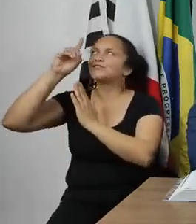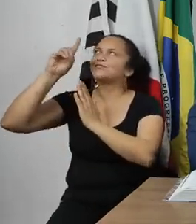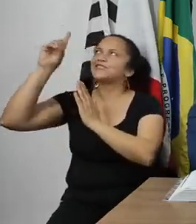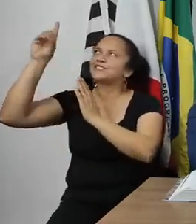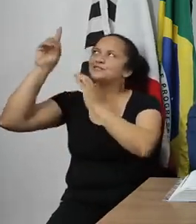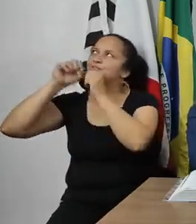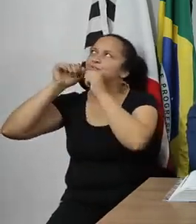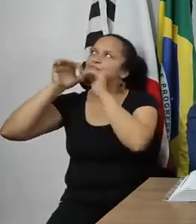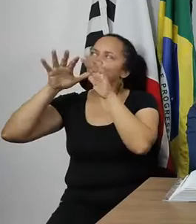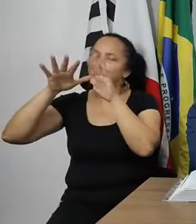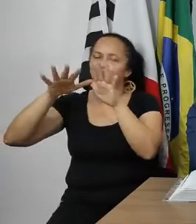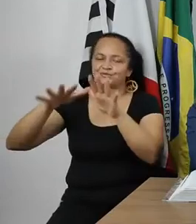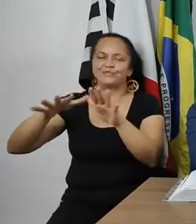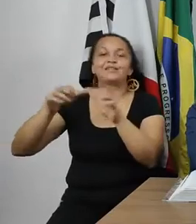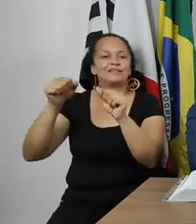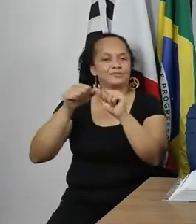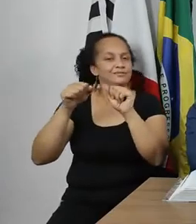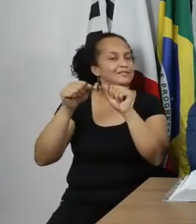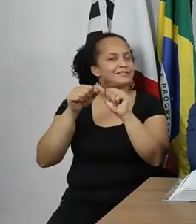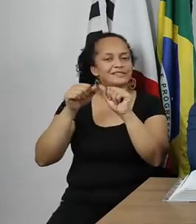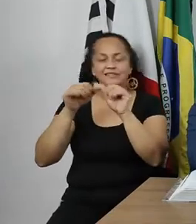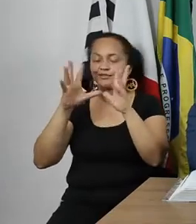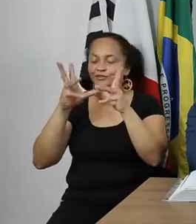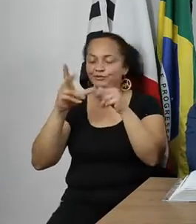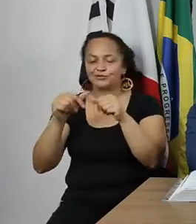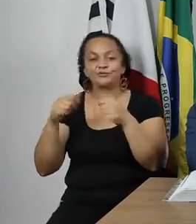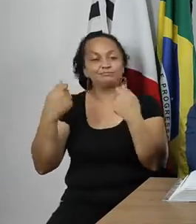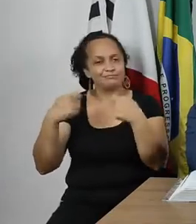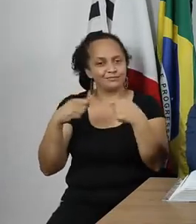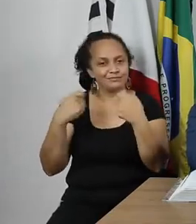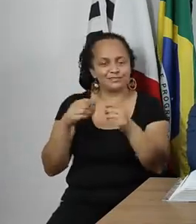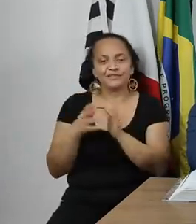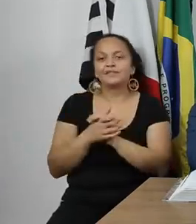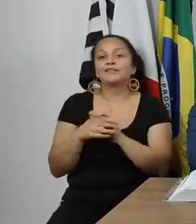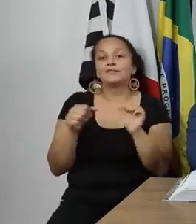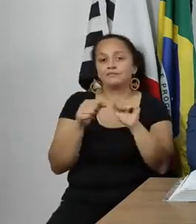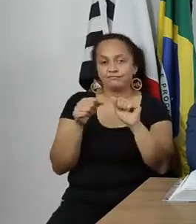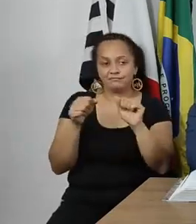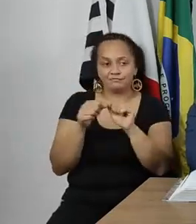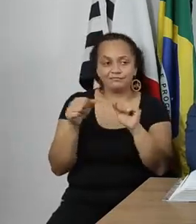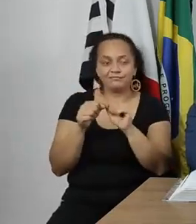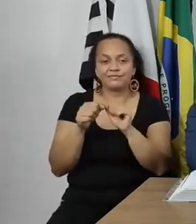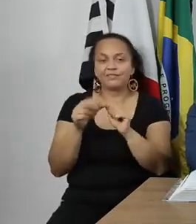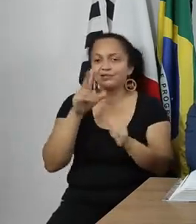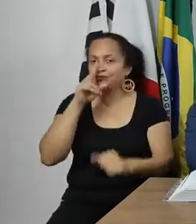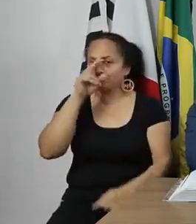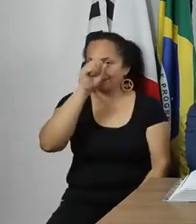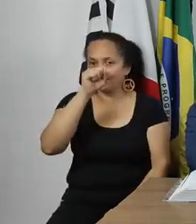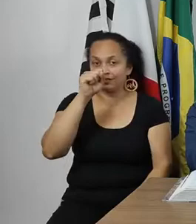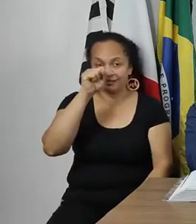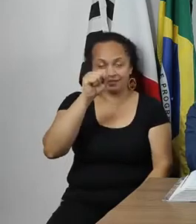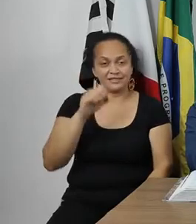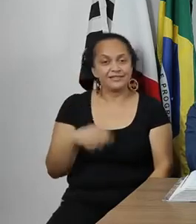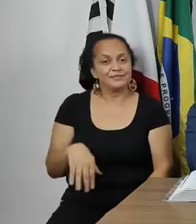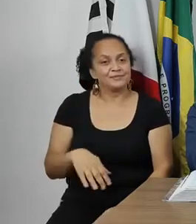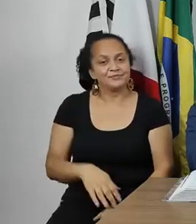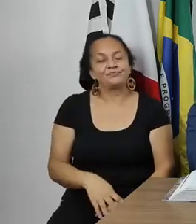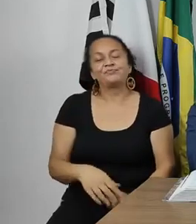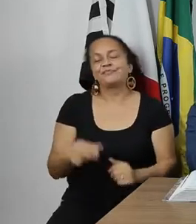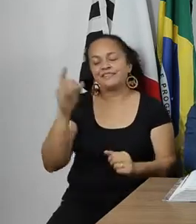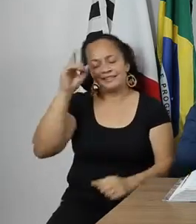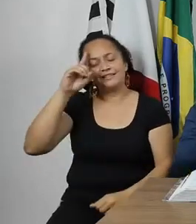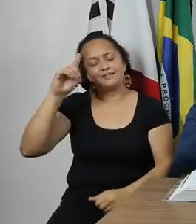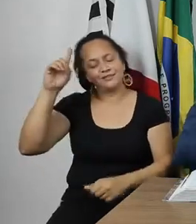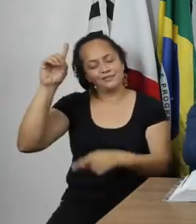vai conceder estratégias. Concedeu a Ezequias, ele fortificou a muralha. Só que chegou um momento que Deus